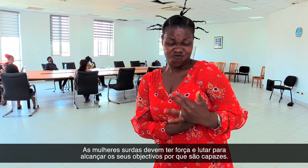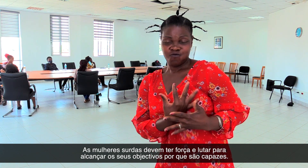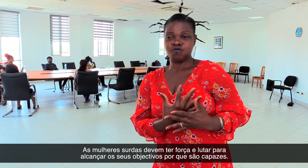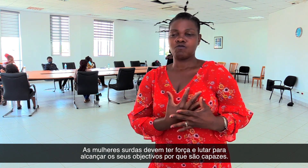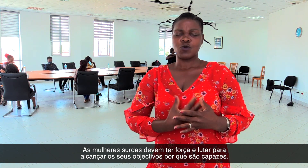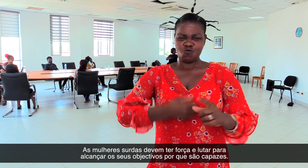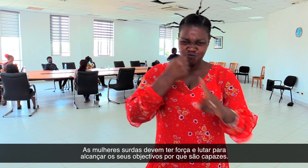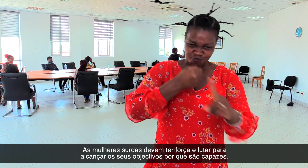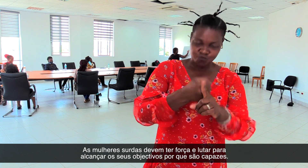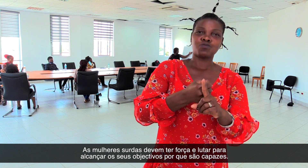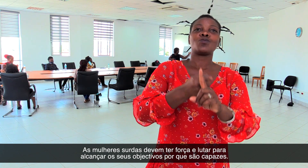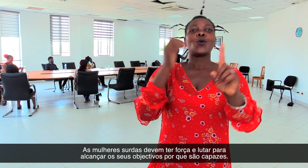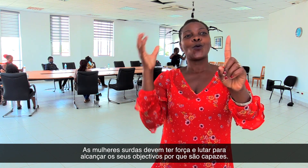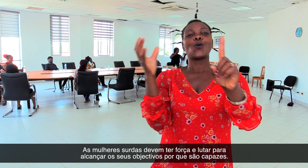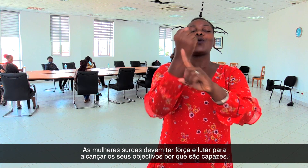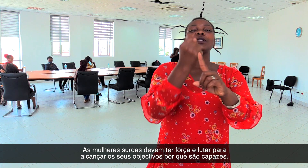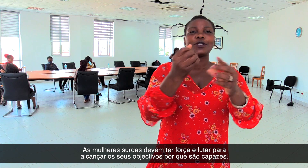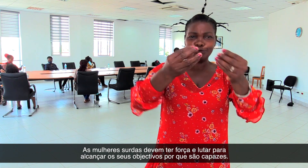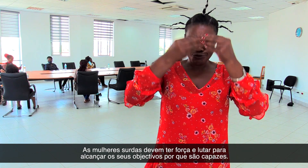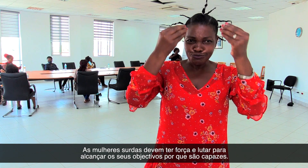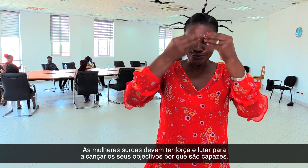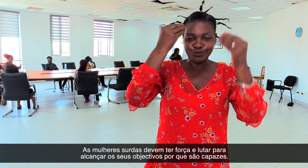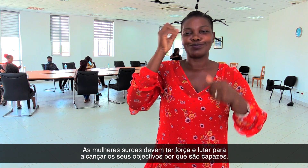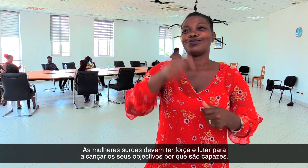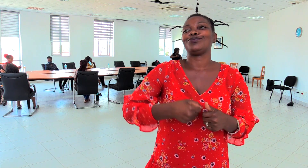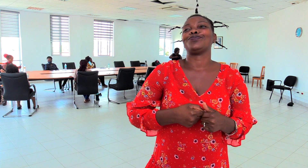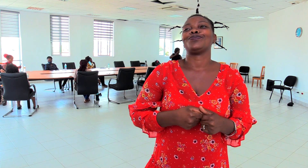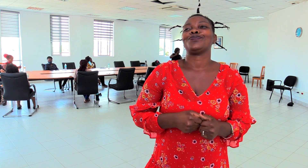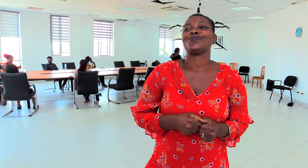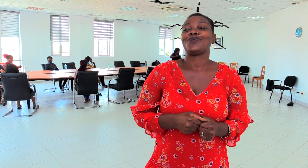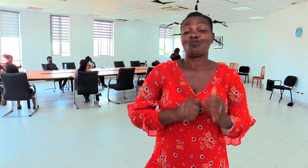força e lutar para alcançar os seus objetivos porque são capazes.